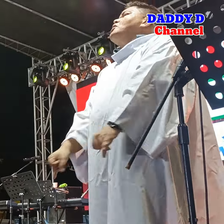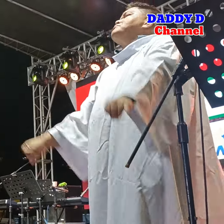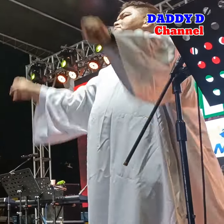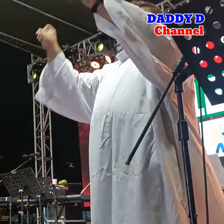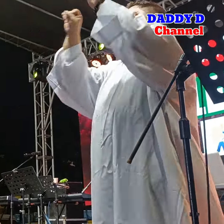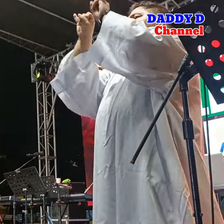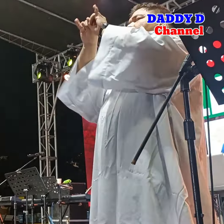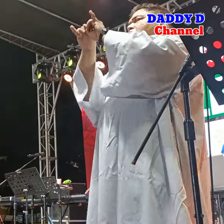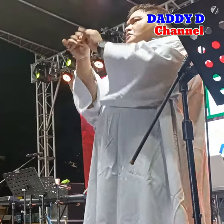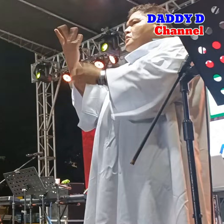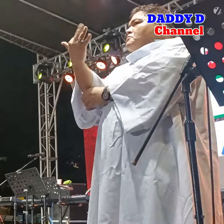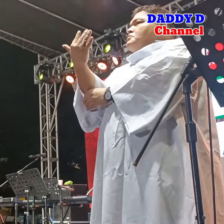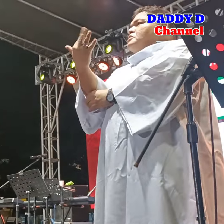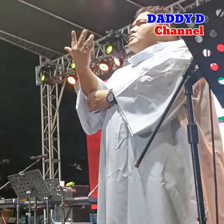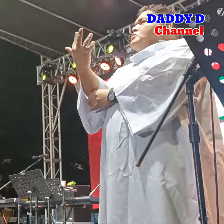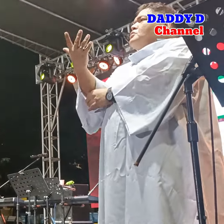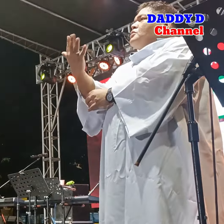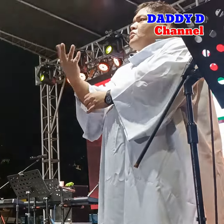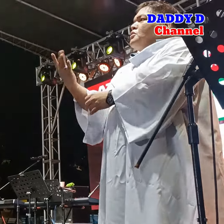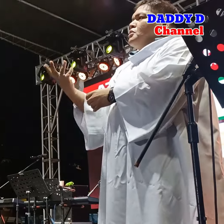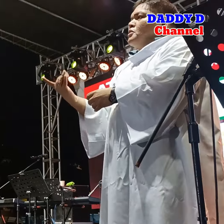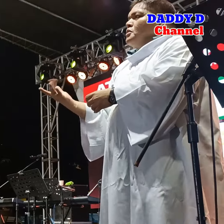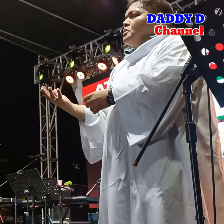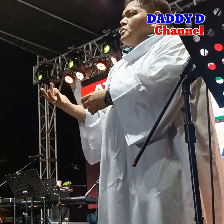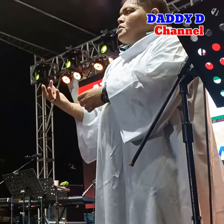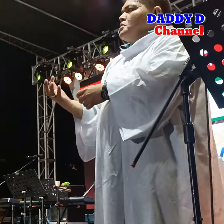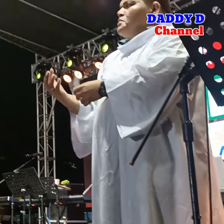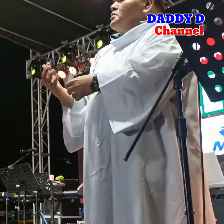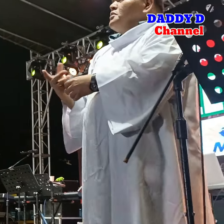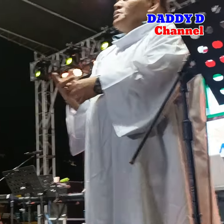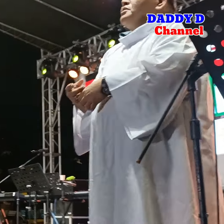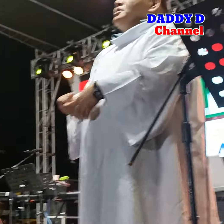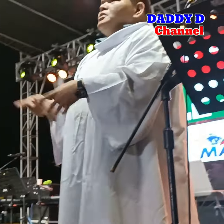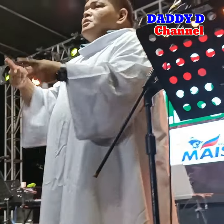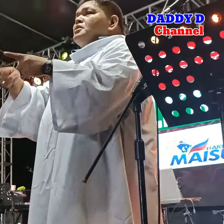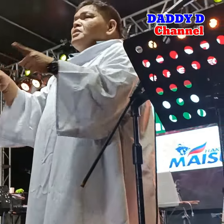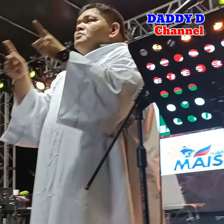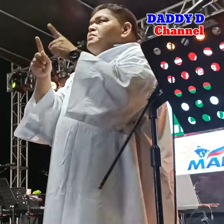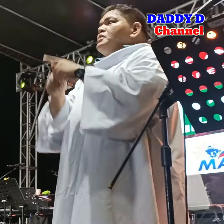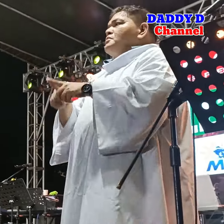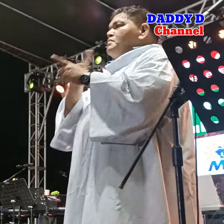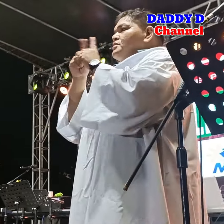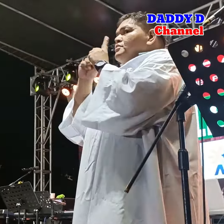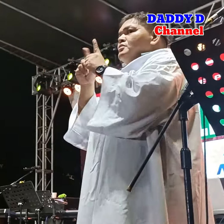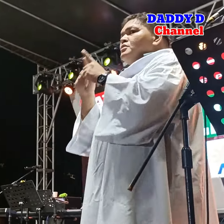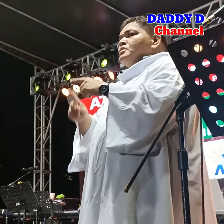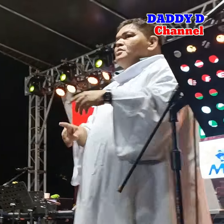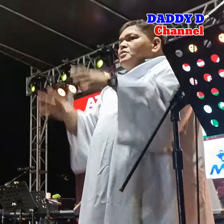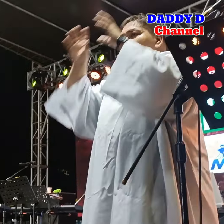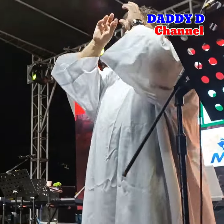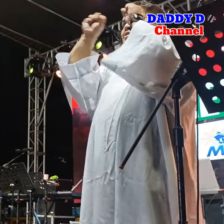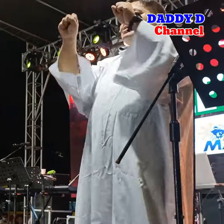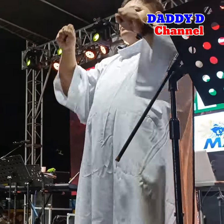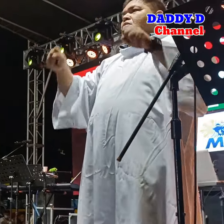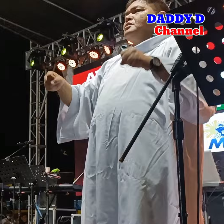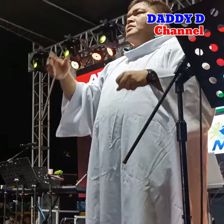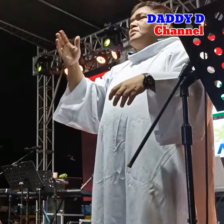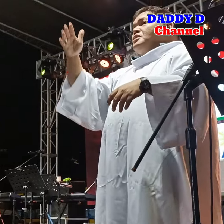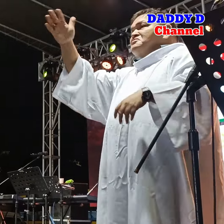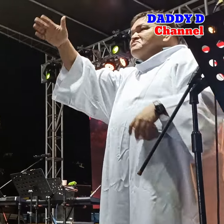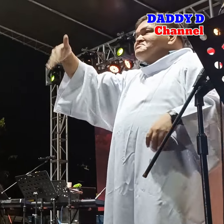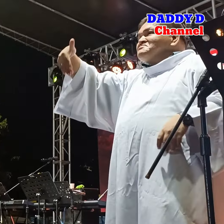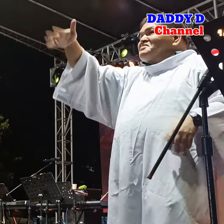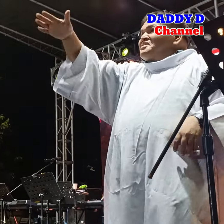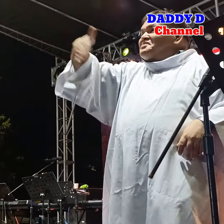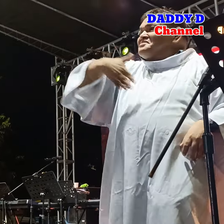Importante ang mga numero na ito kasi ito yung mga numero na mismong pinag-usapan ng Pangulo nung nililigawan